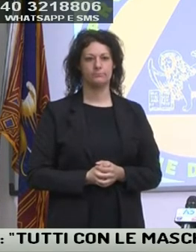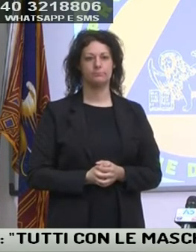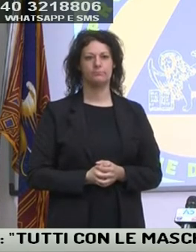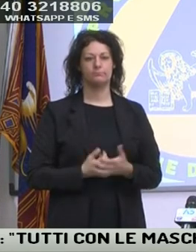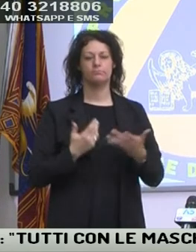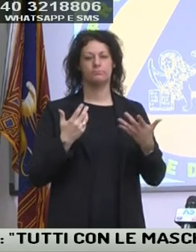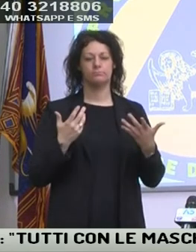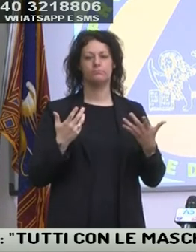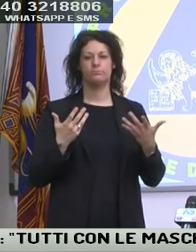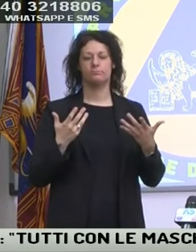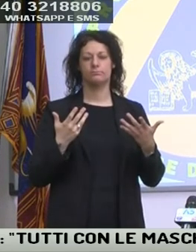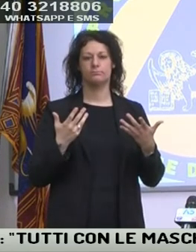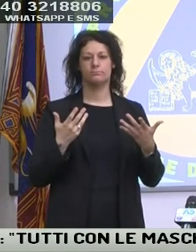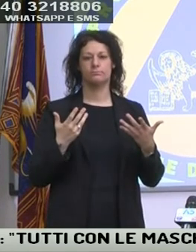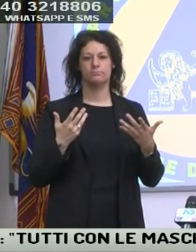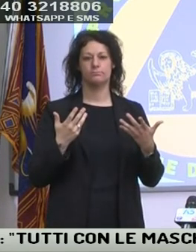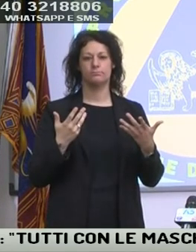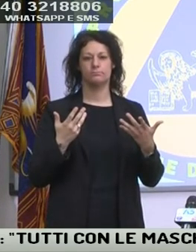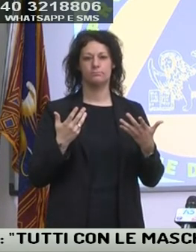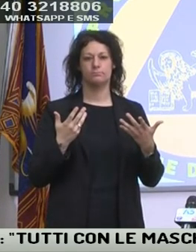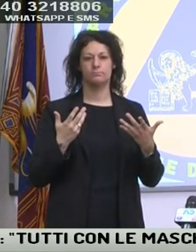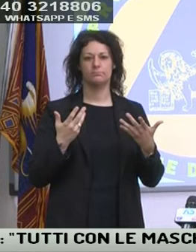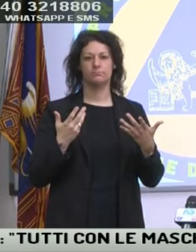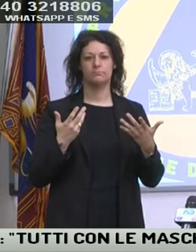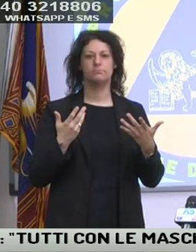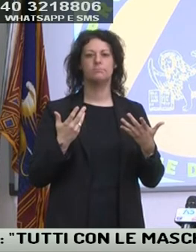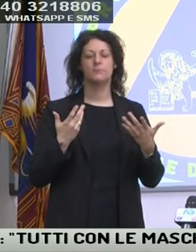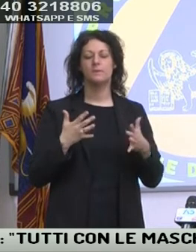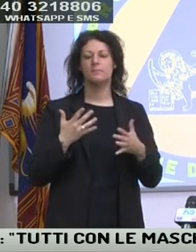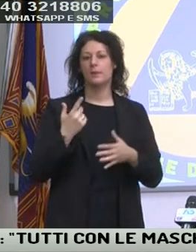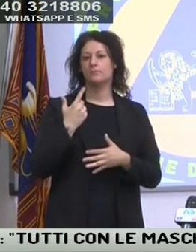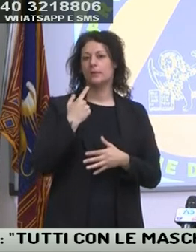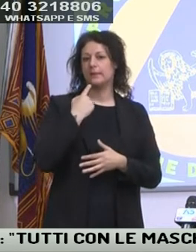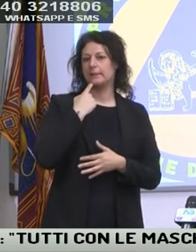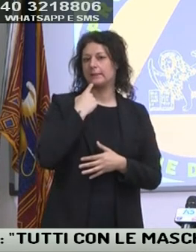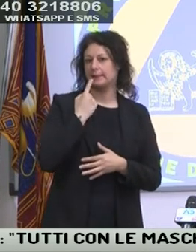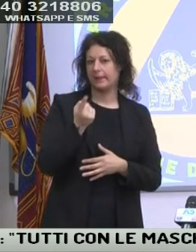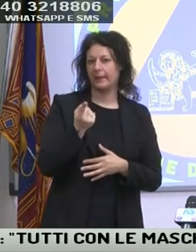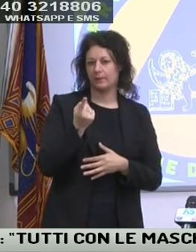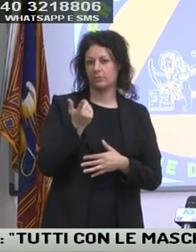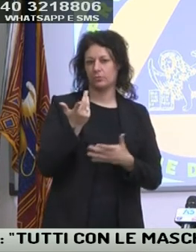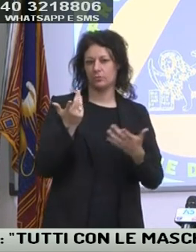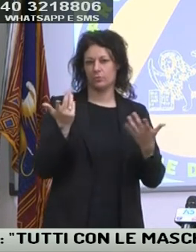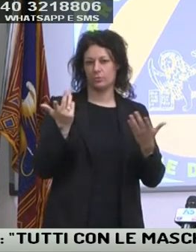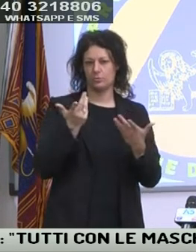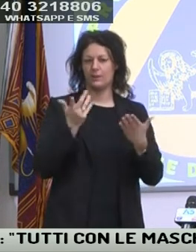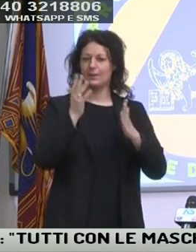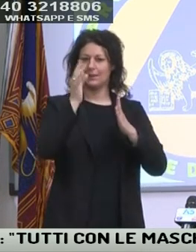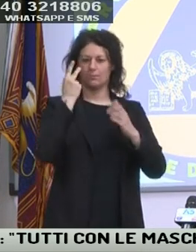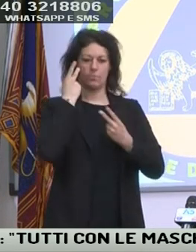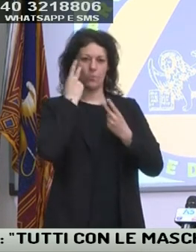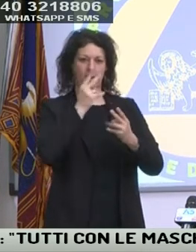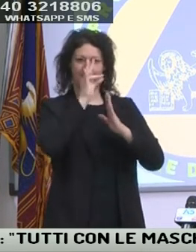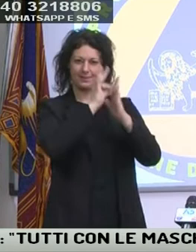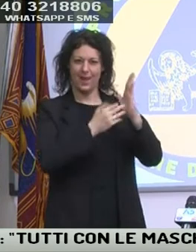la difficoltà e anche l'incomprensione, se permettete, alla luce dei dati sanitari che abbiamo